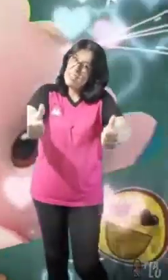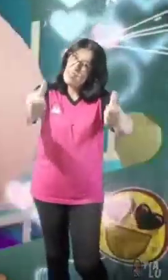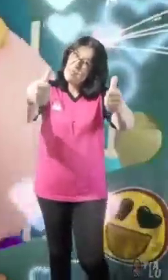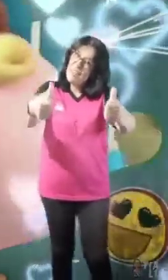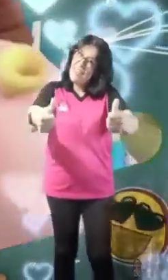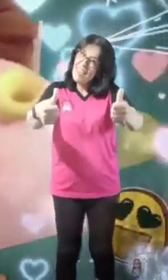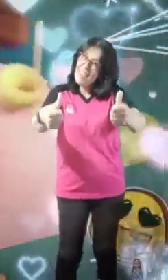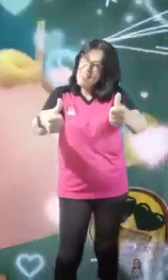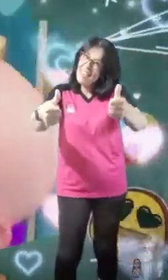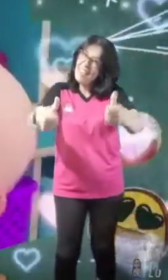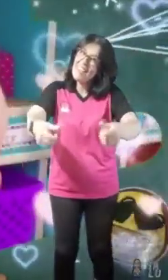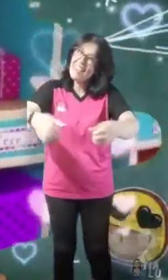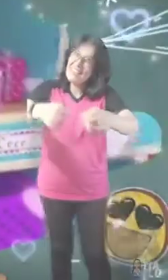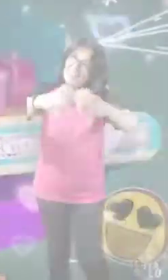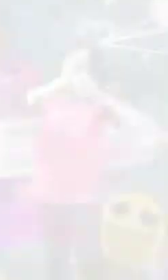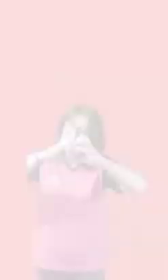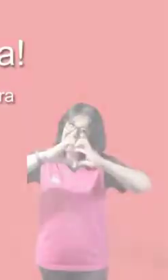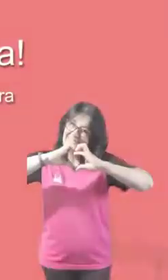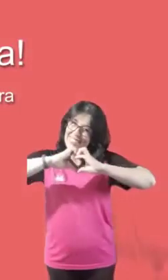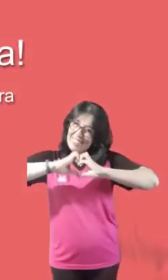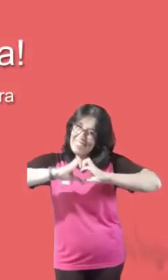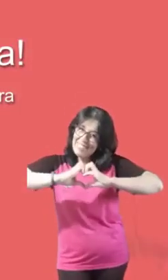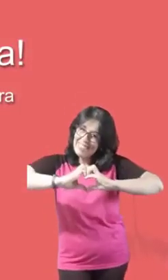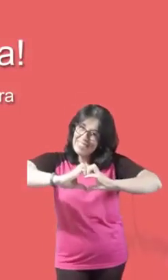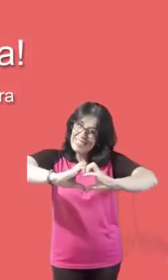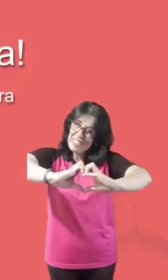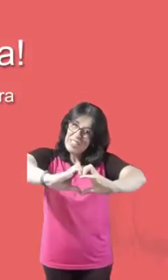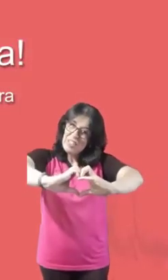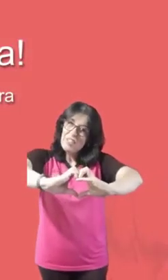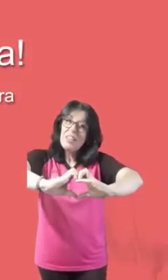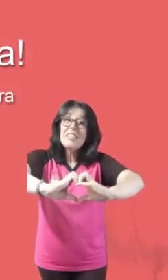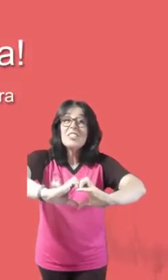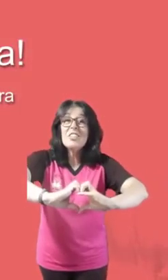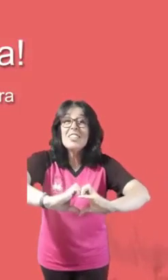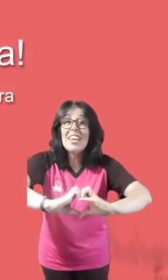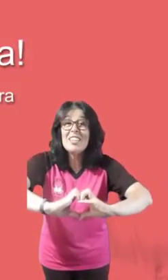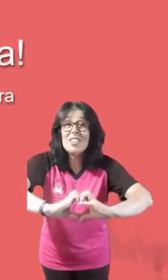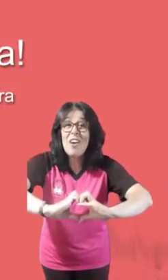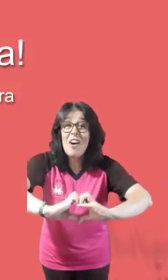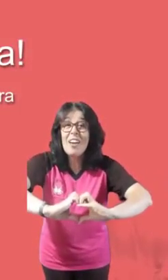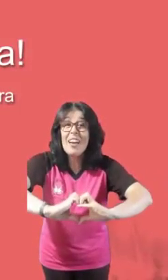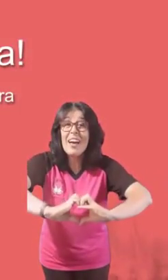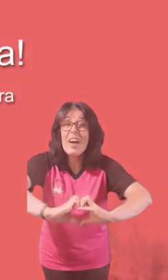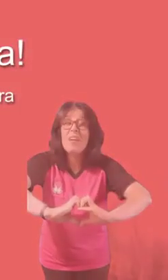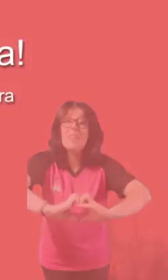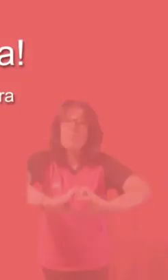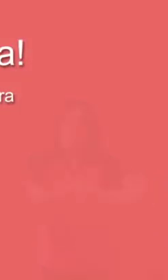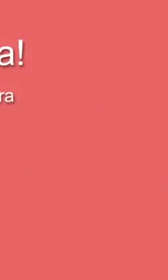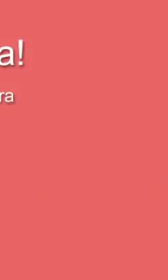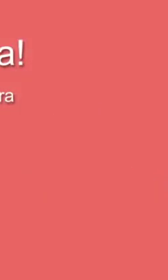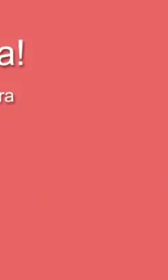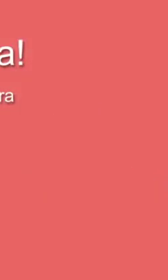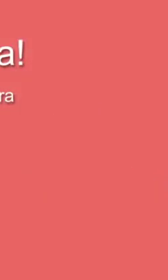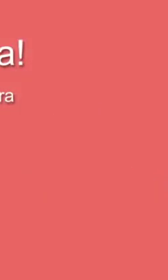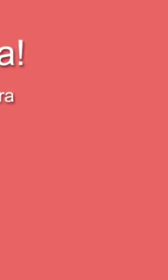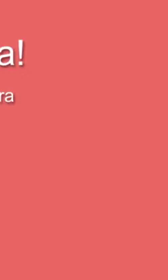conhece bem. Feliz dia da escola!